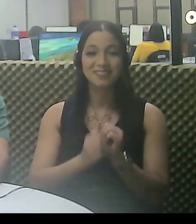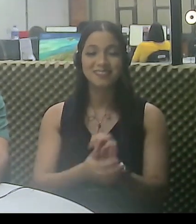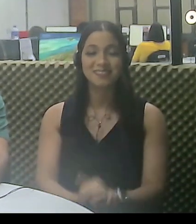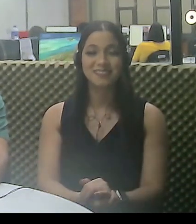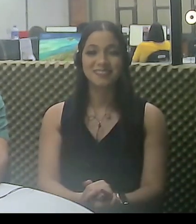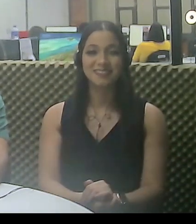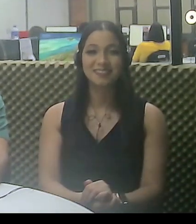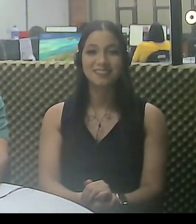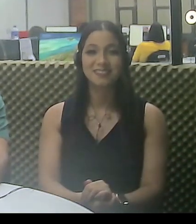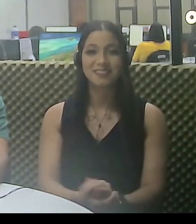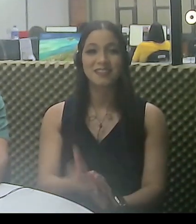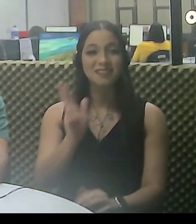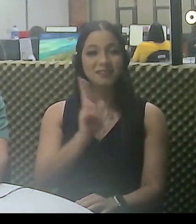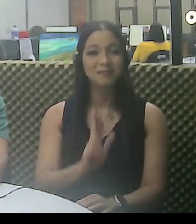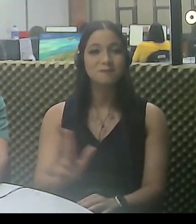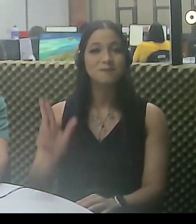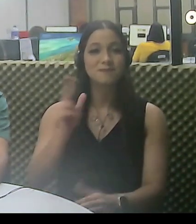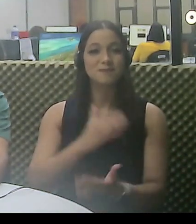gente